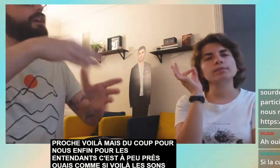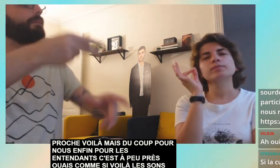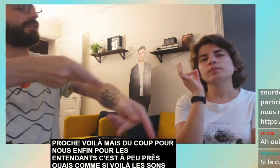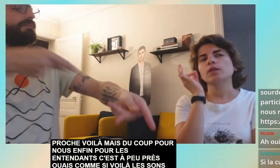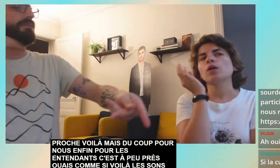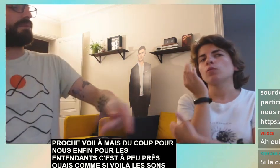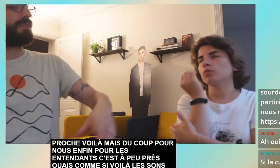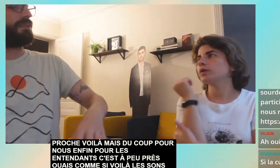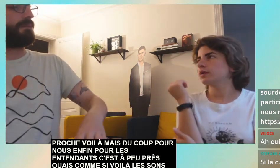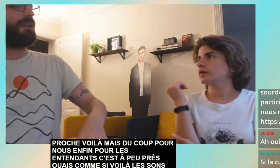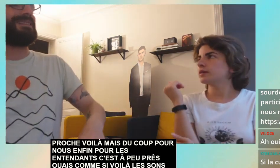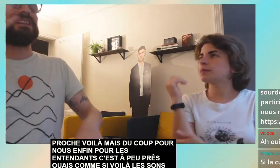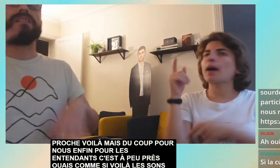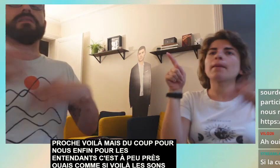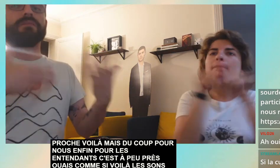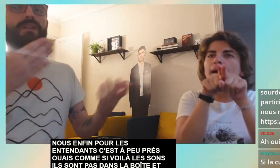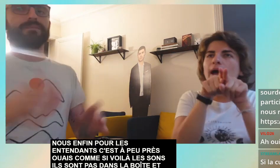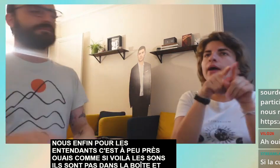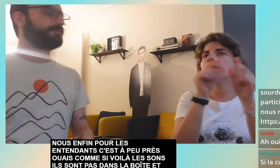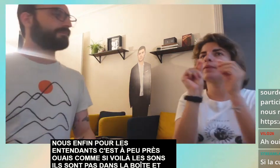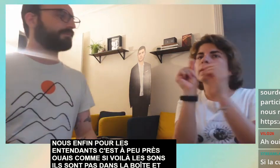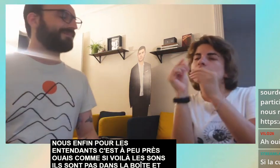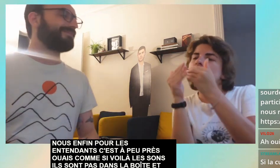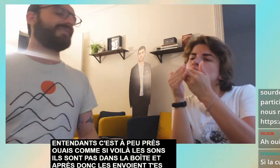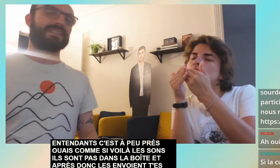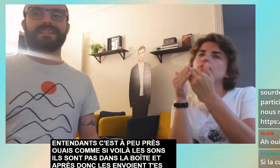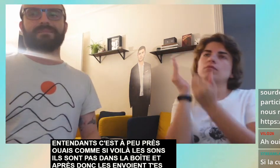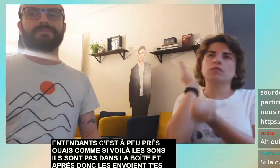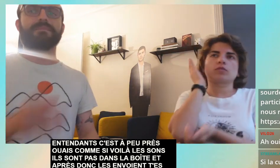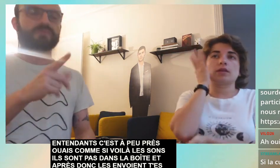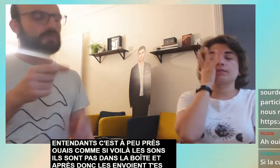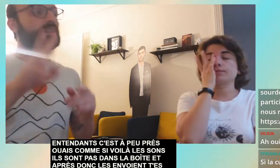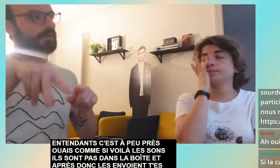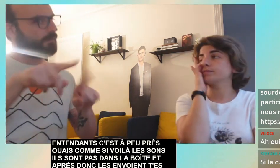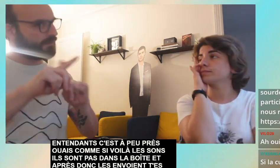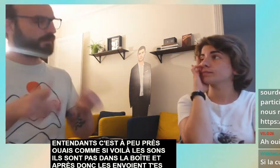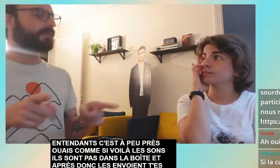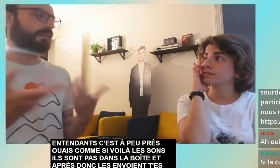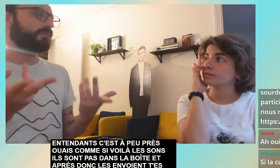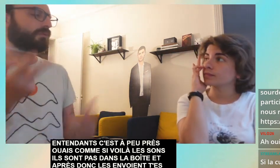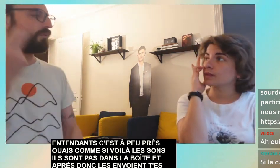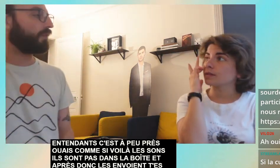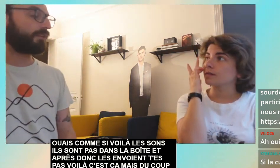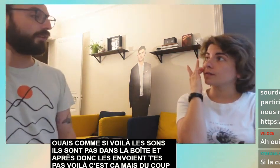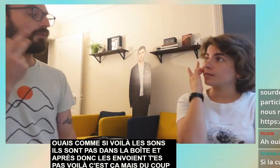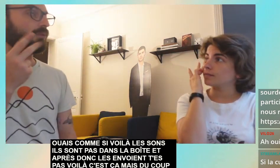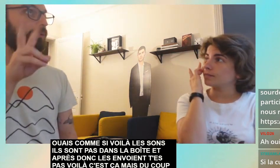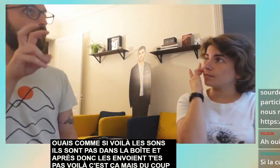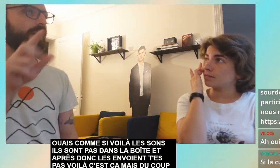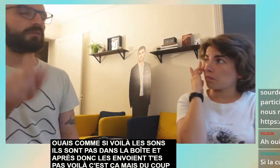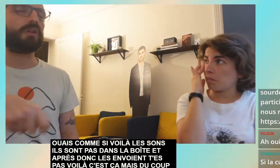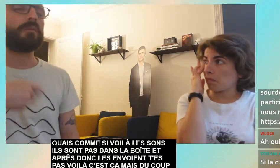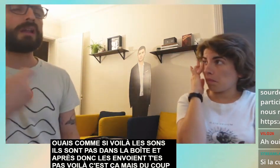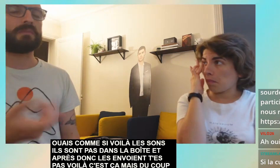après, on te les envoie. C'est pas pareil, mais... C'est ça. Mais du coup, c'est vraiment différent d'entendre, on va dire, normalement,